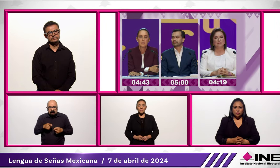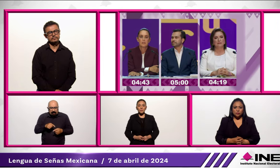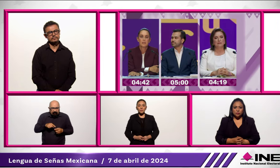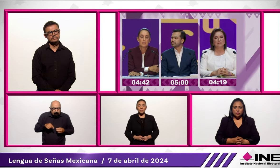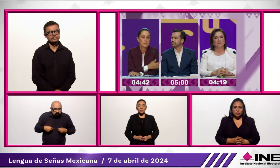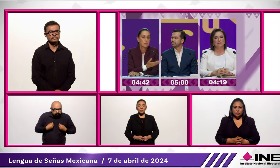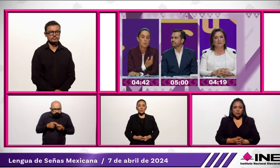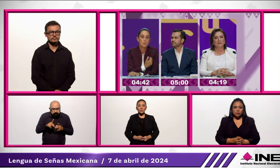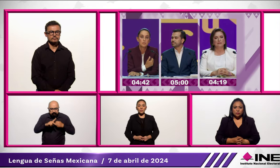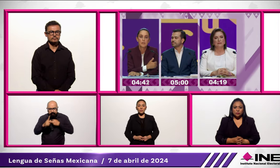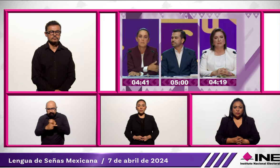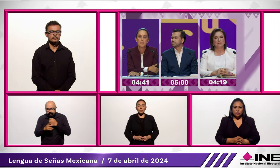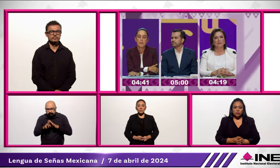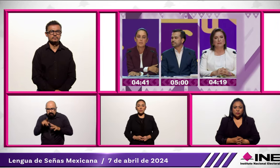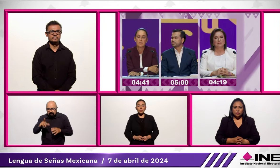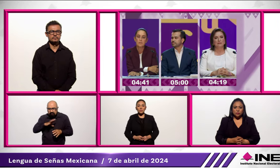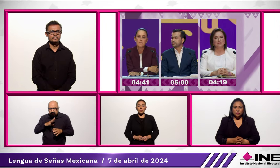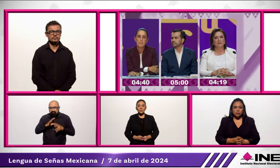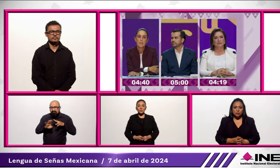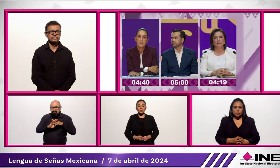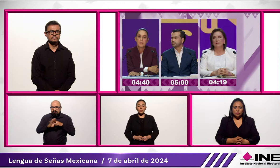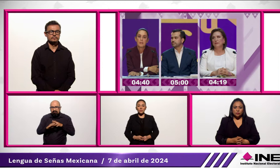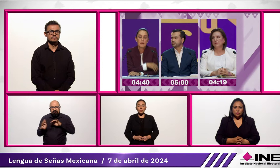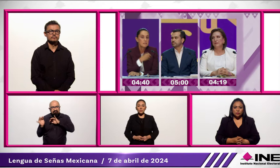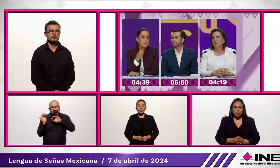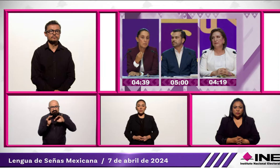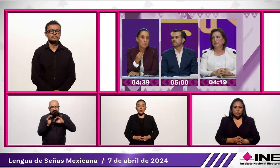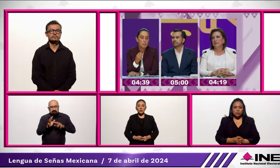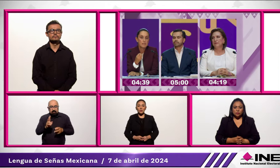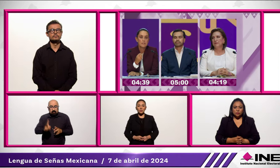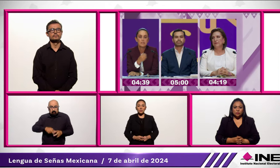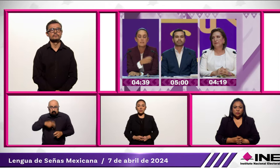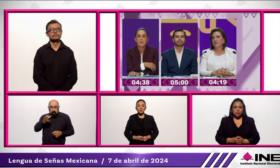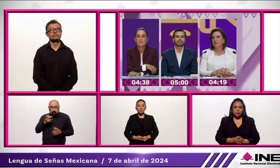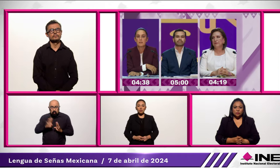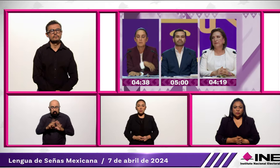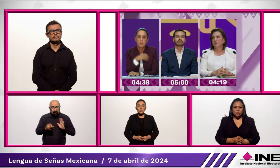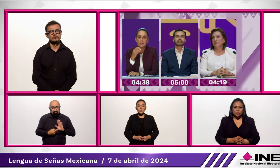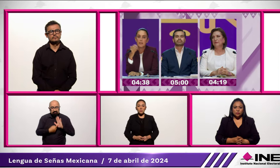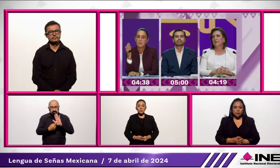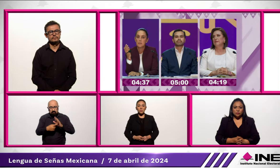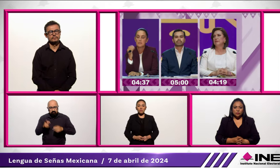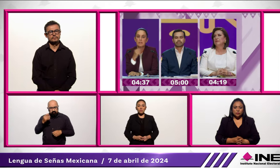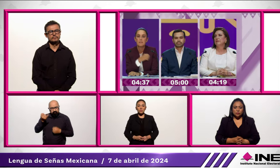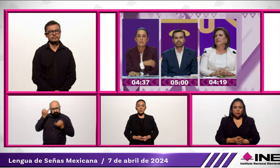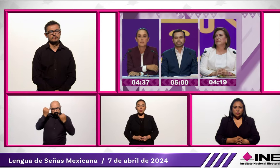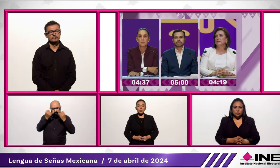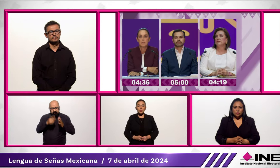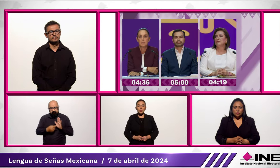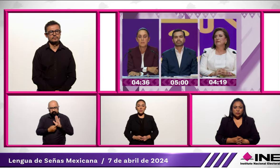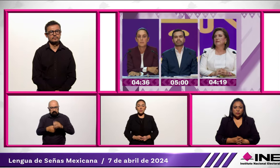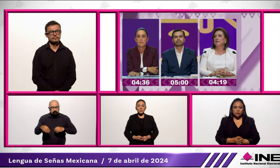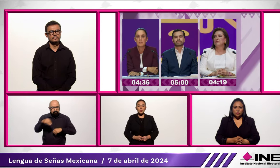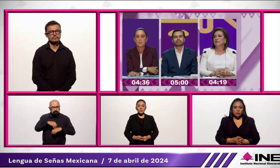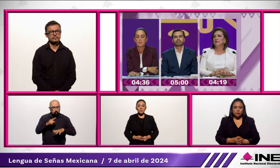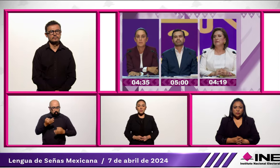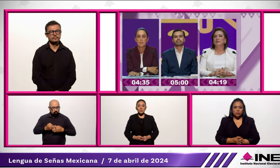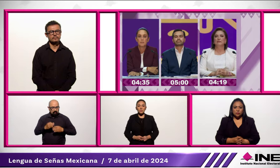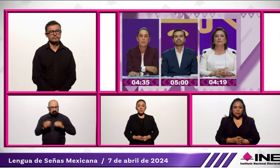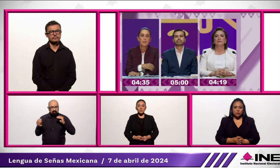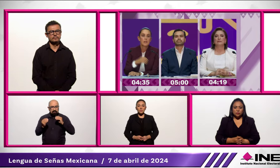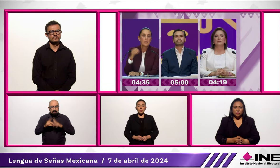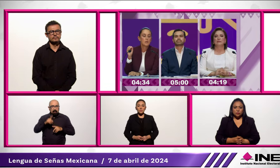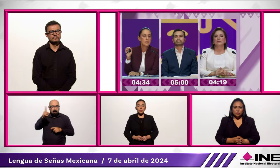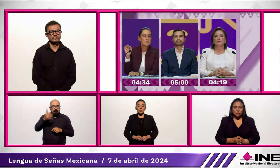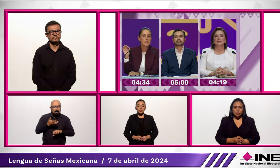hay se produce la migración, y esa es la propuesta esencial que estamos planteando, y es el debate justamente con Estados